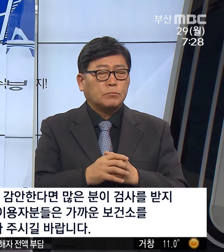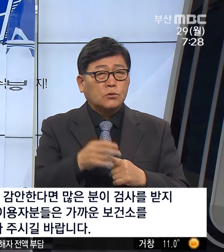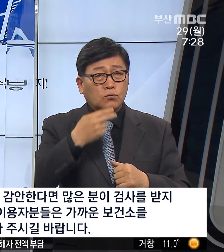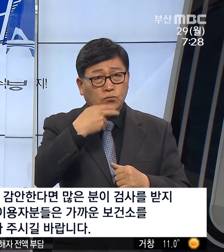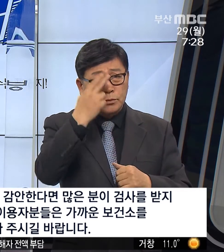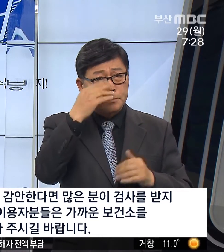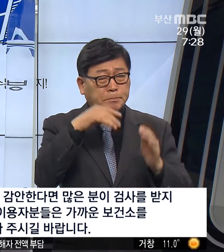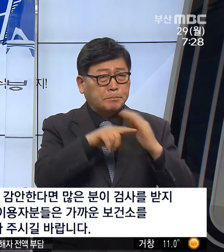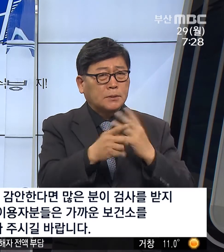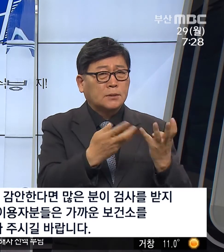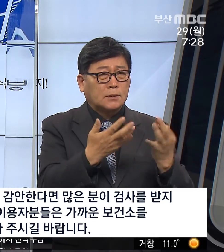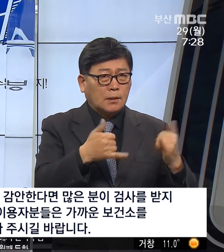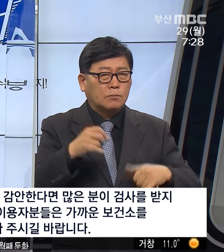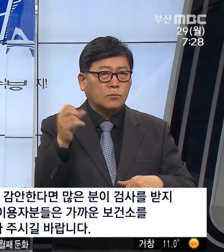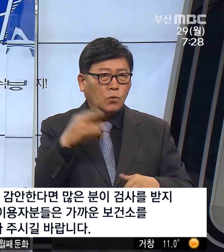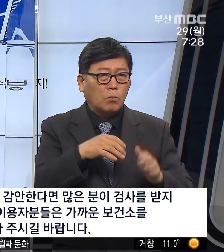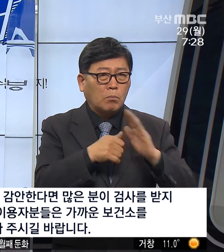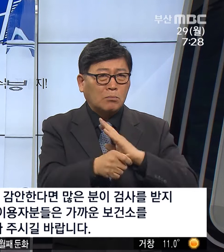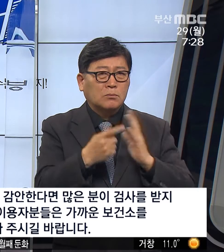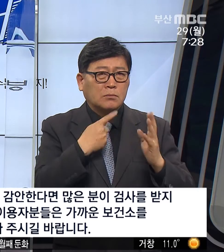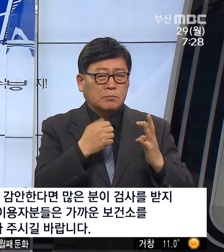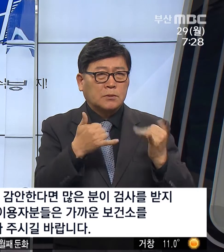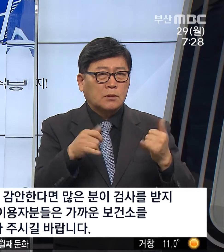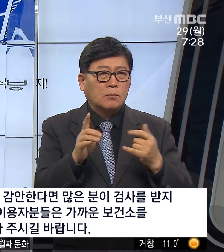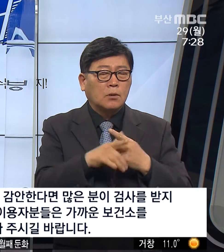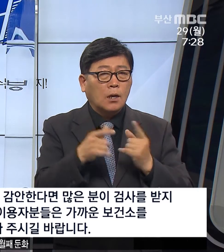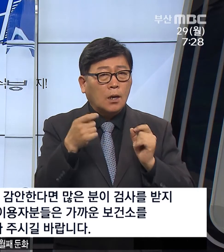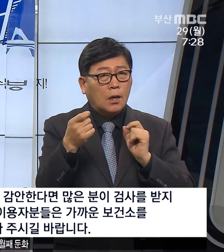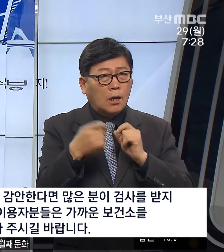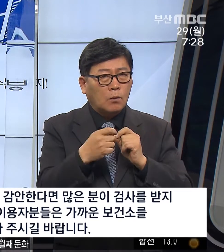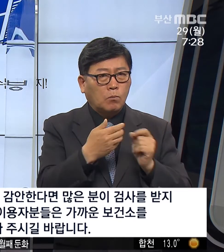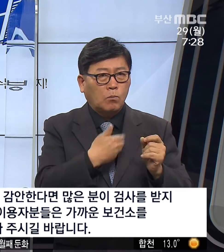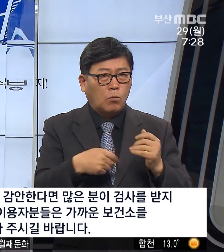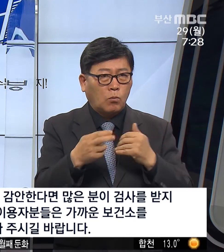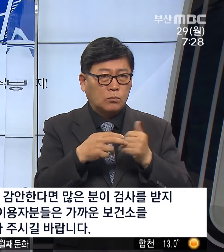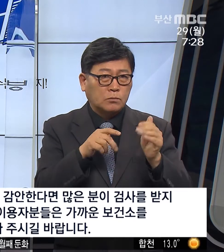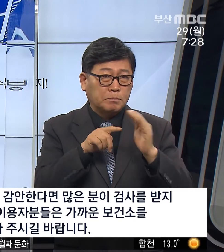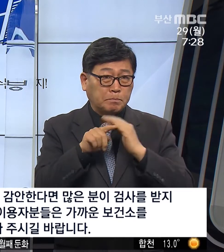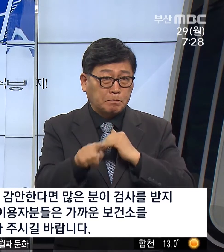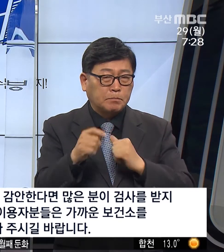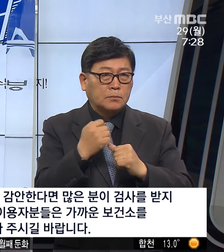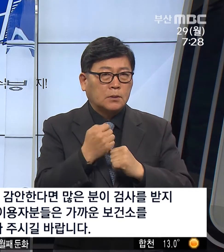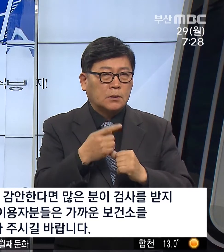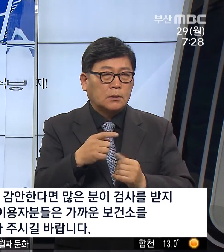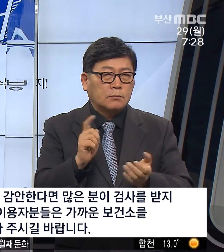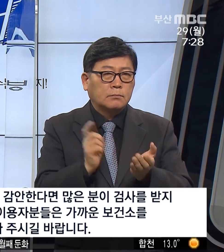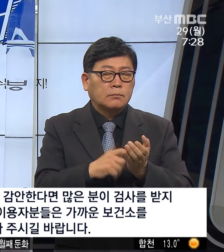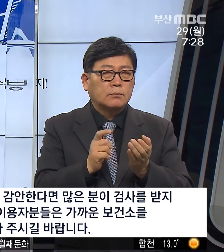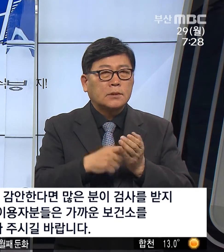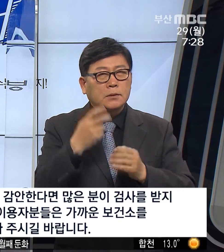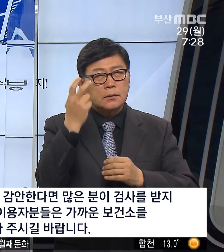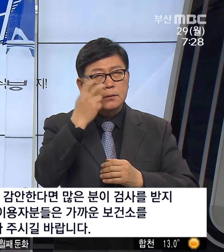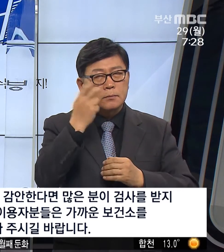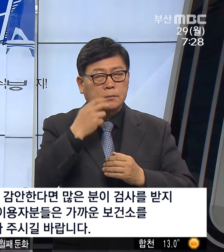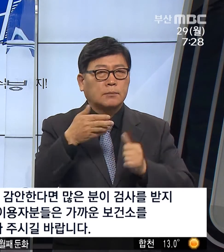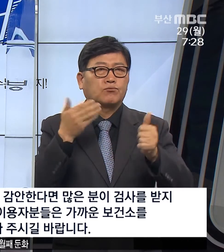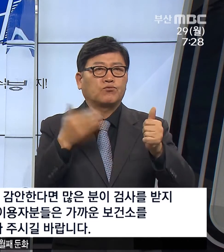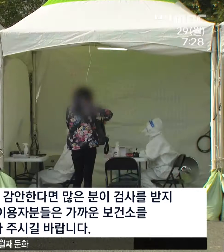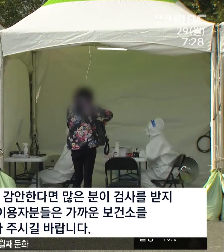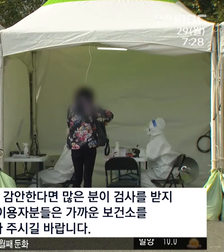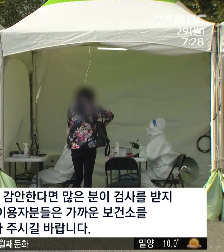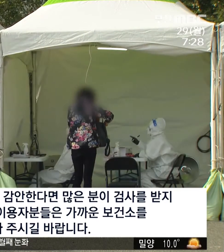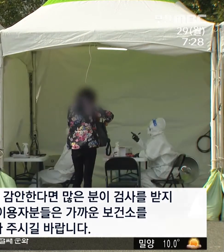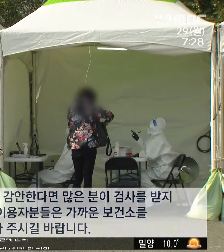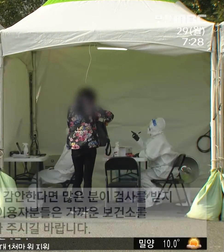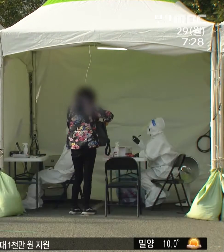유흥업 종사자와 이용자분들은 가까운 보건소를 방문하셔서 신속히 검사를 받아주시기를